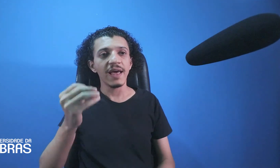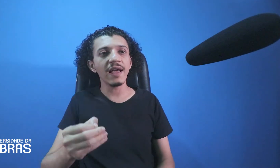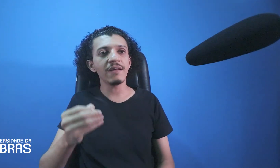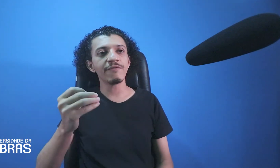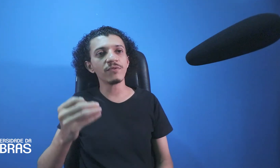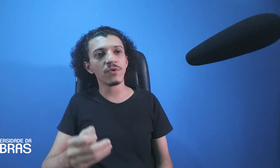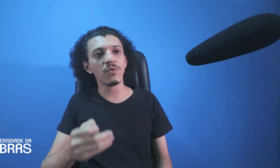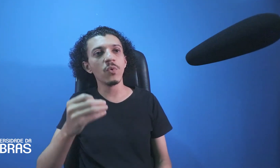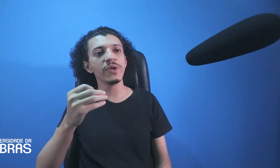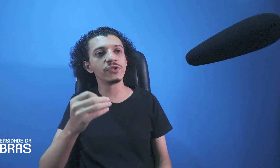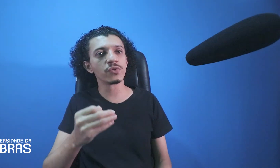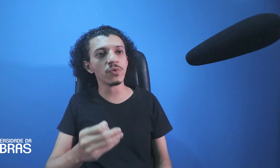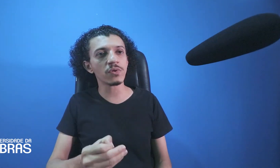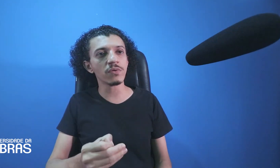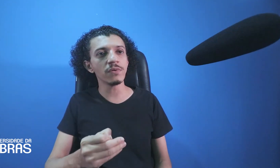ele fundou o Instituto